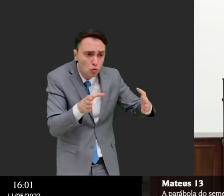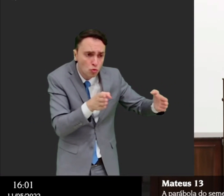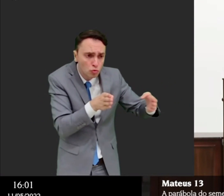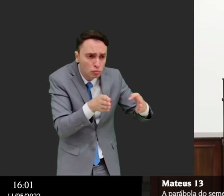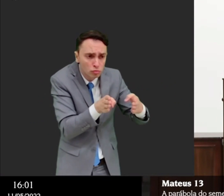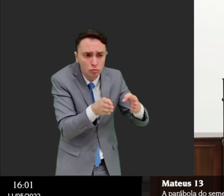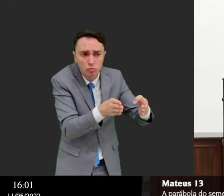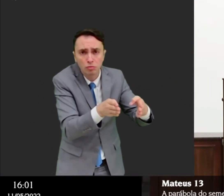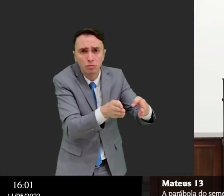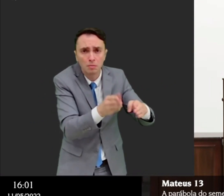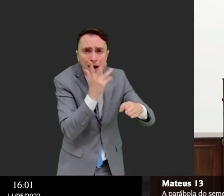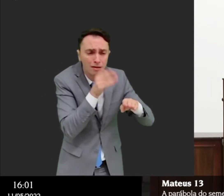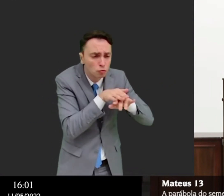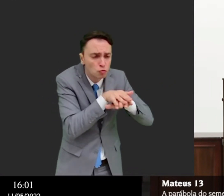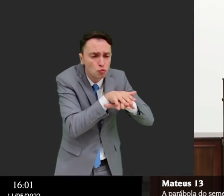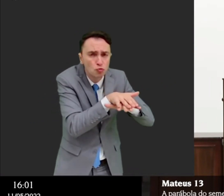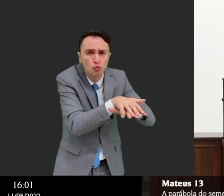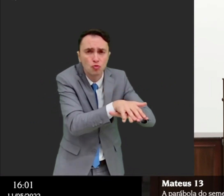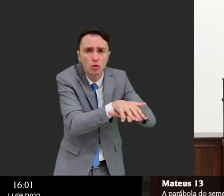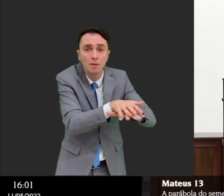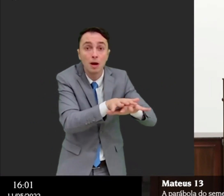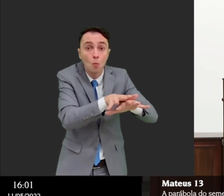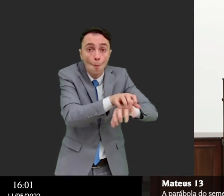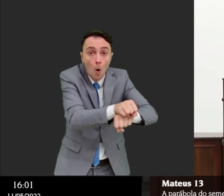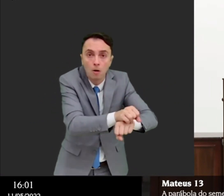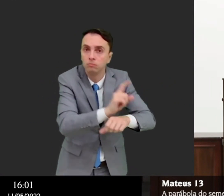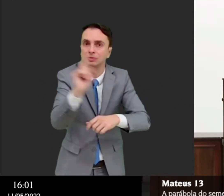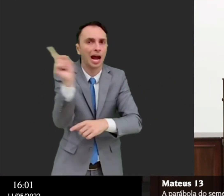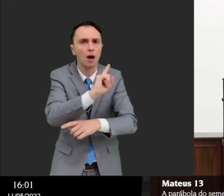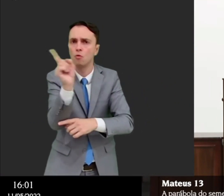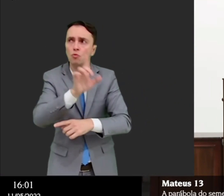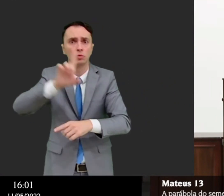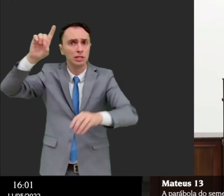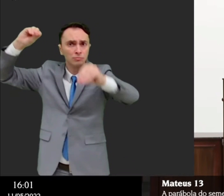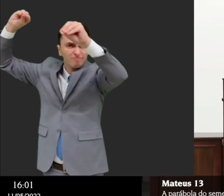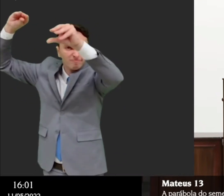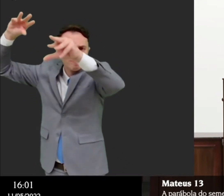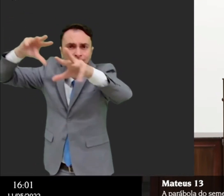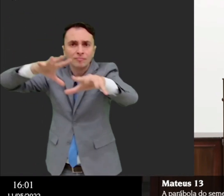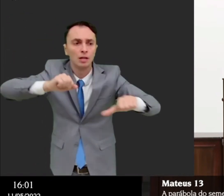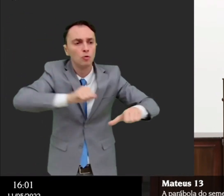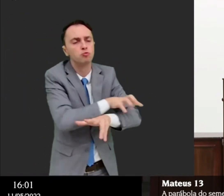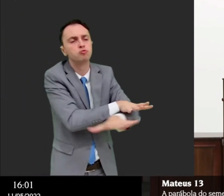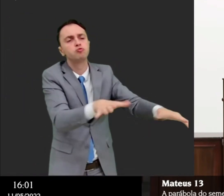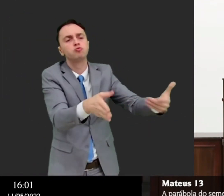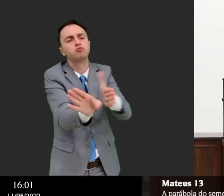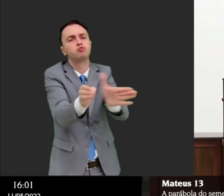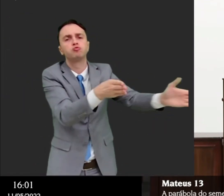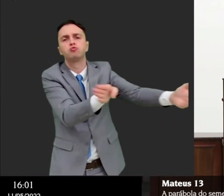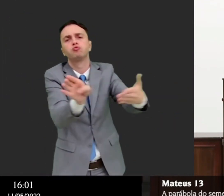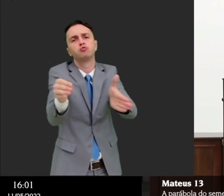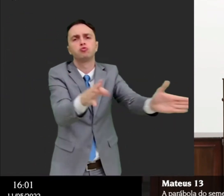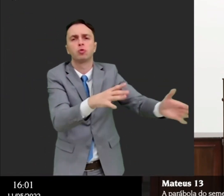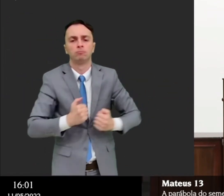vou deixar secar. Você ora pouco, mas não